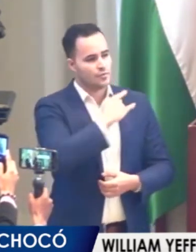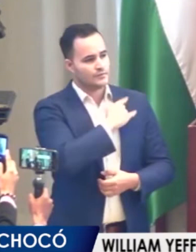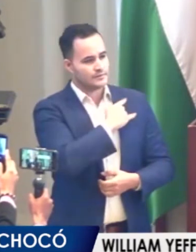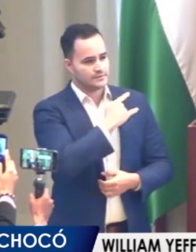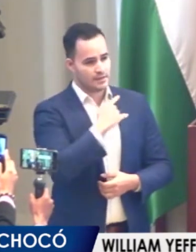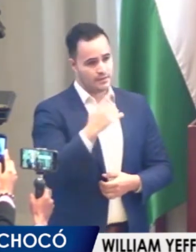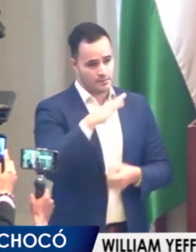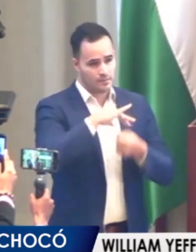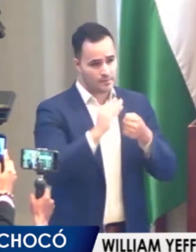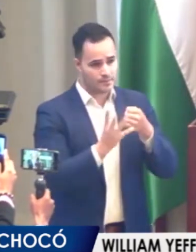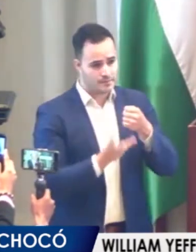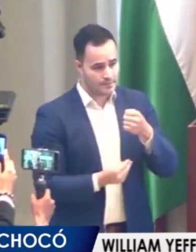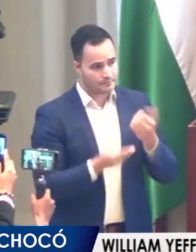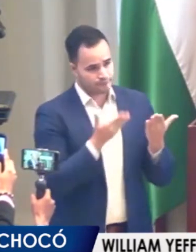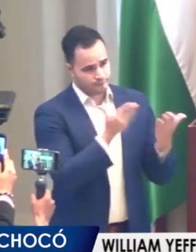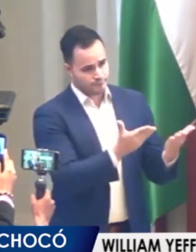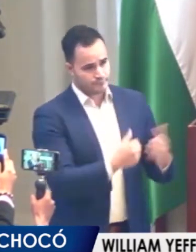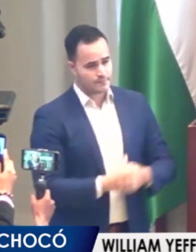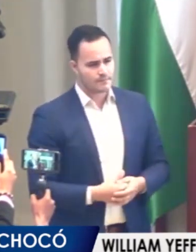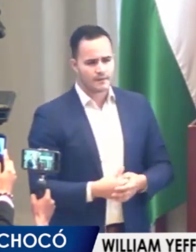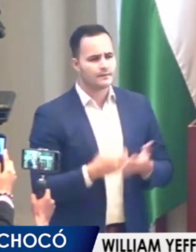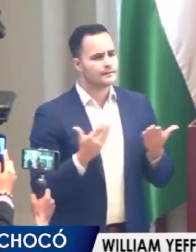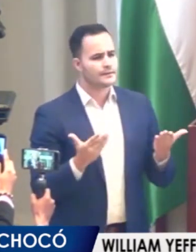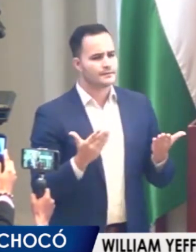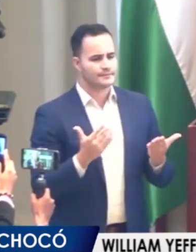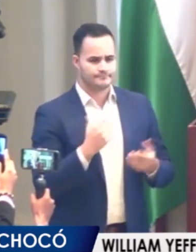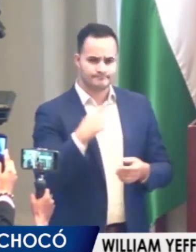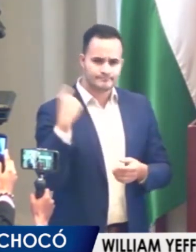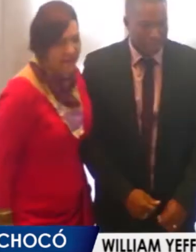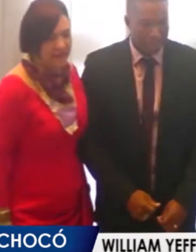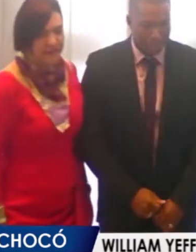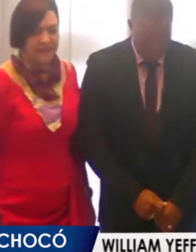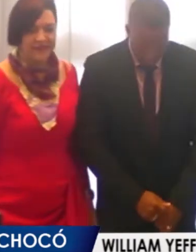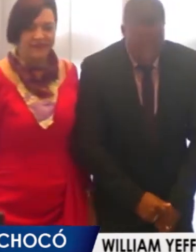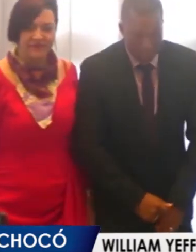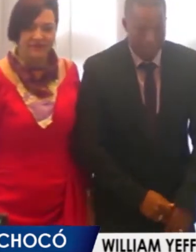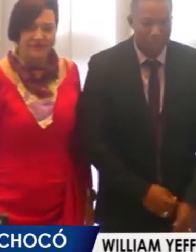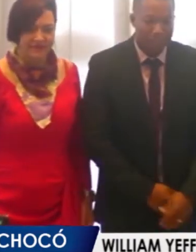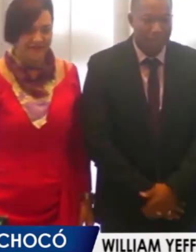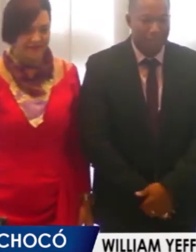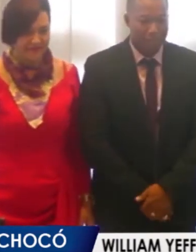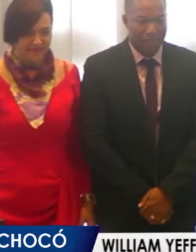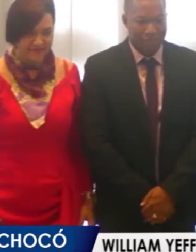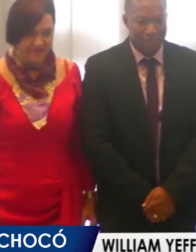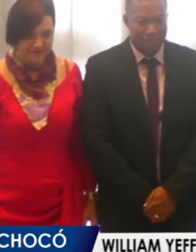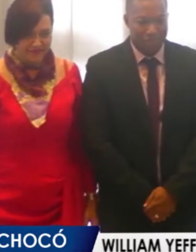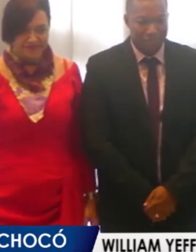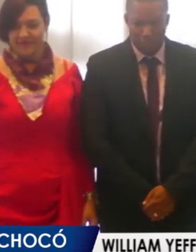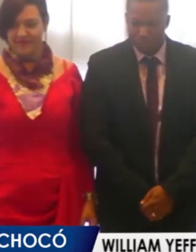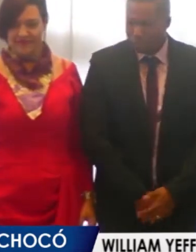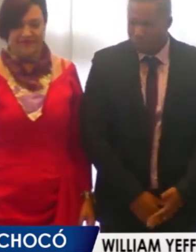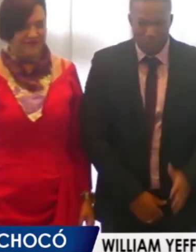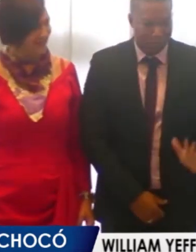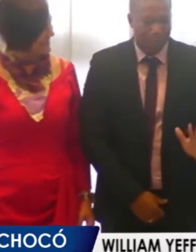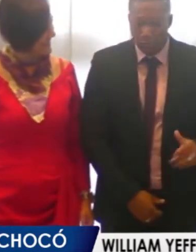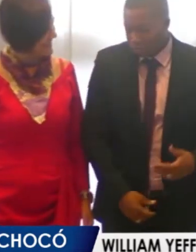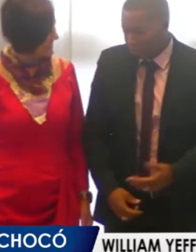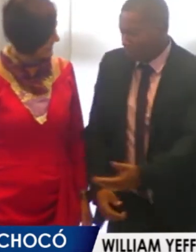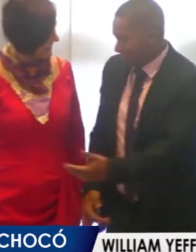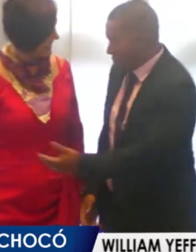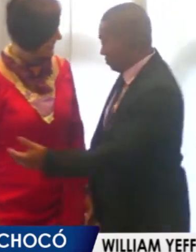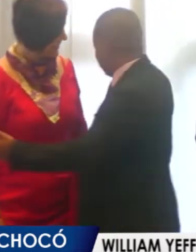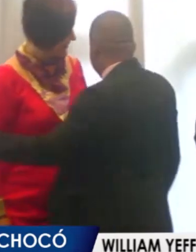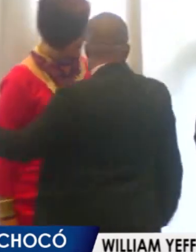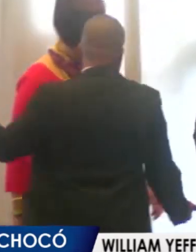Pontificia Bolivariana, por defender con firmeza el concurso que tuvo plenas garantías para todos los que